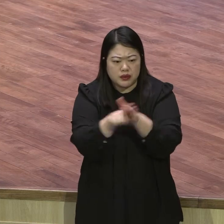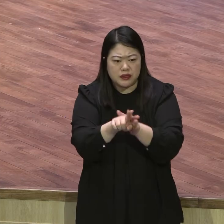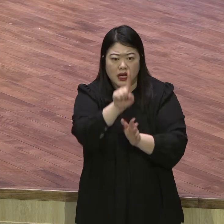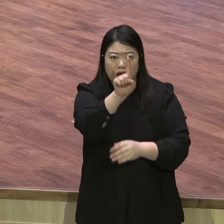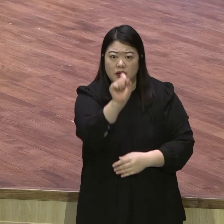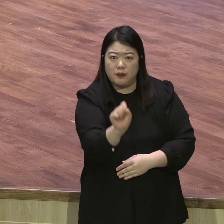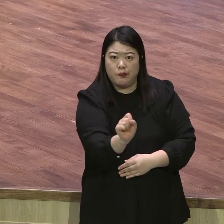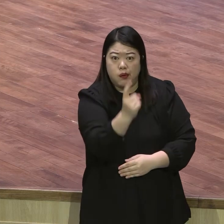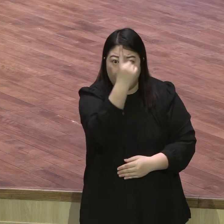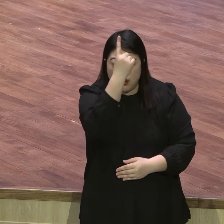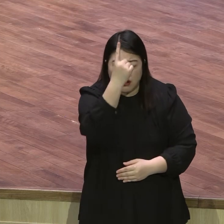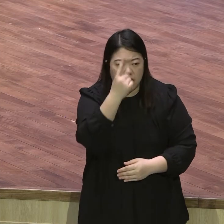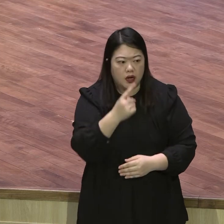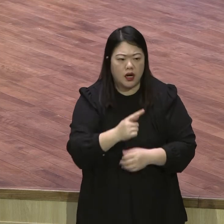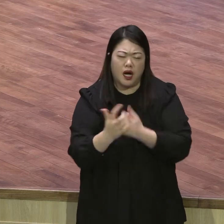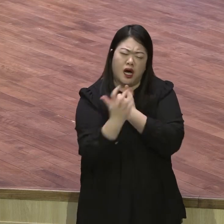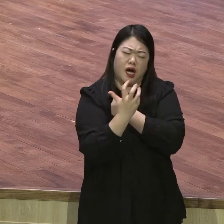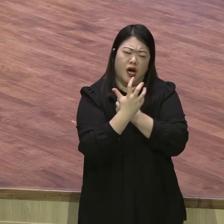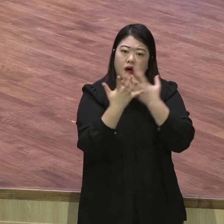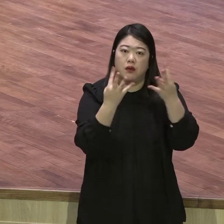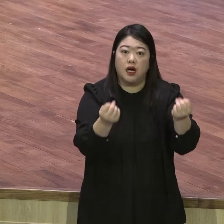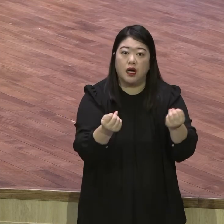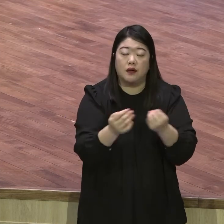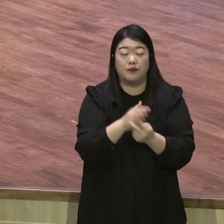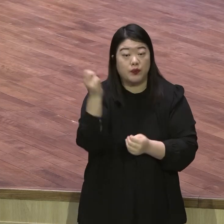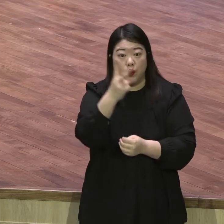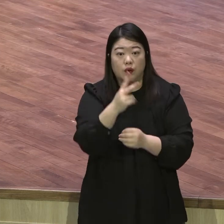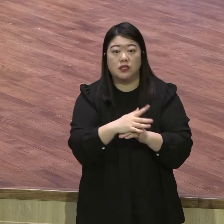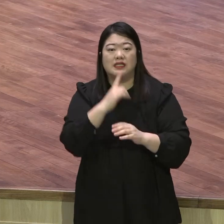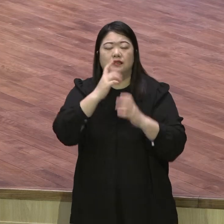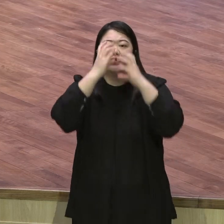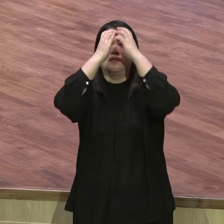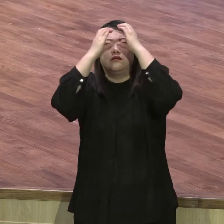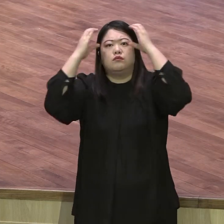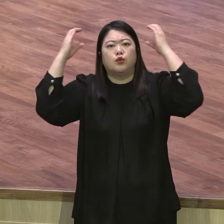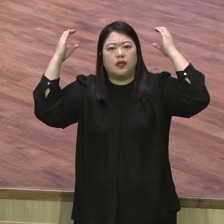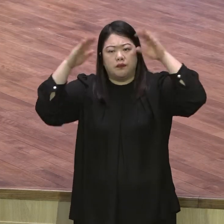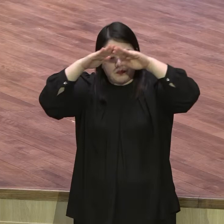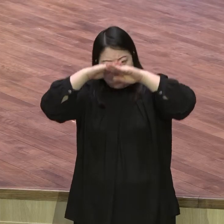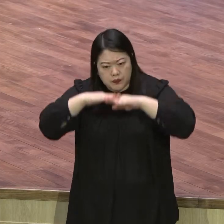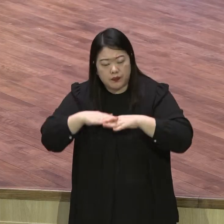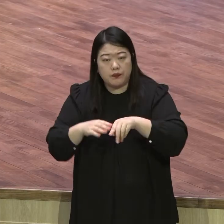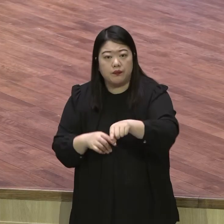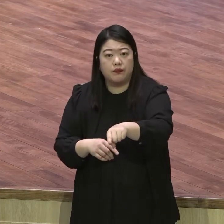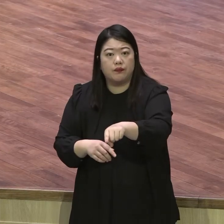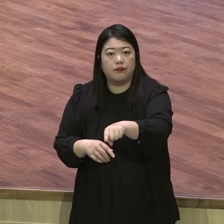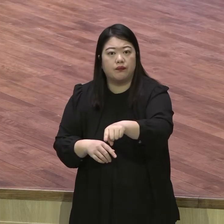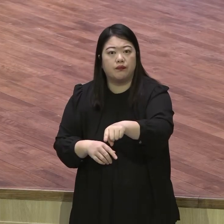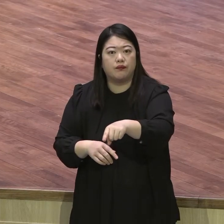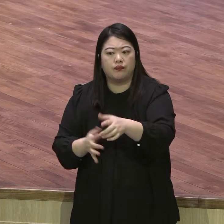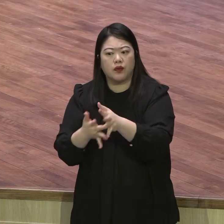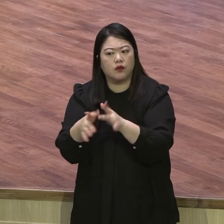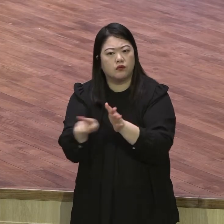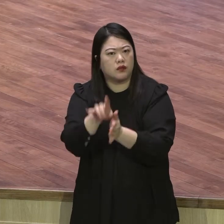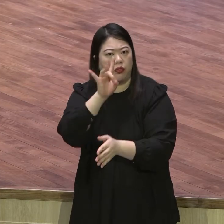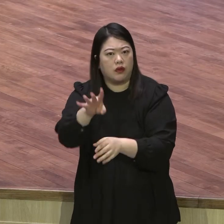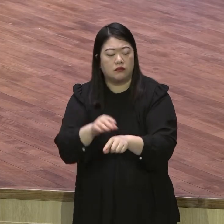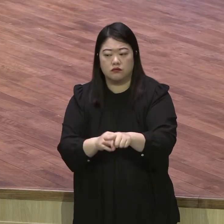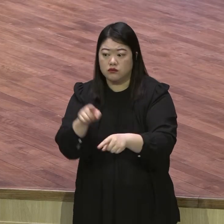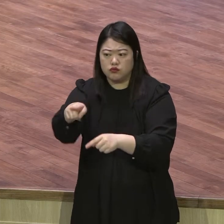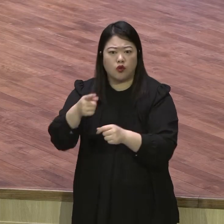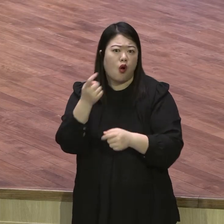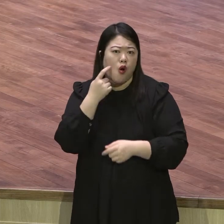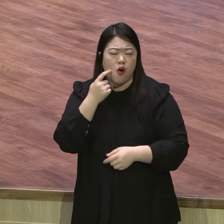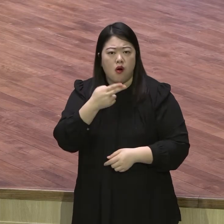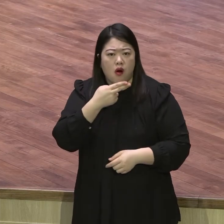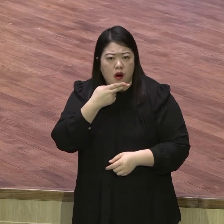지구촌에. 무슬림 적결처형입니다. 적결처형. 예수 믿는 게 뭐 도둑질을 합니까? 거짓말을